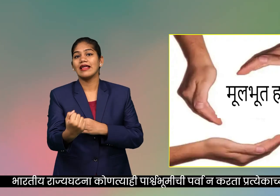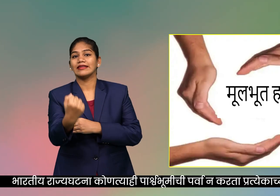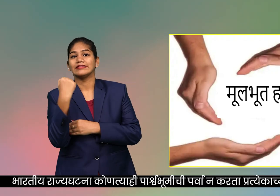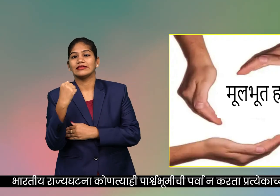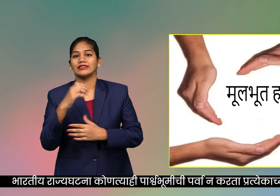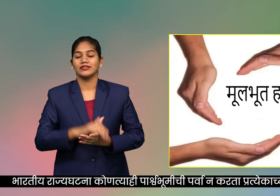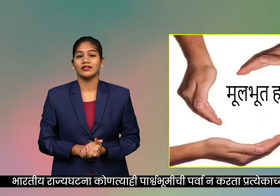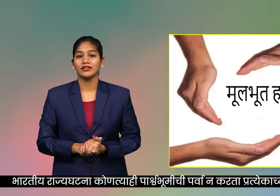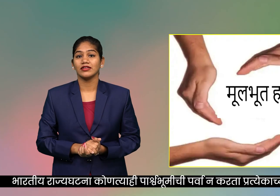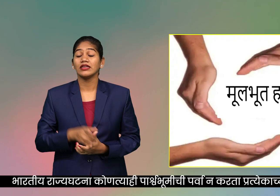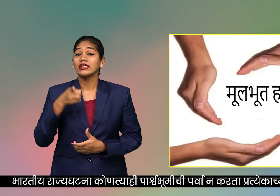करते.